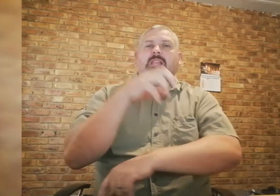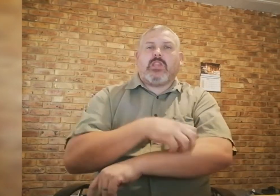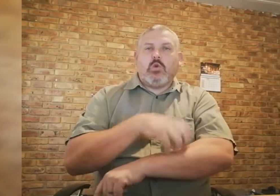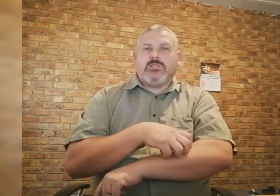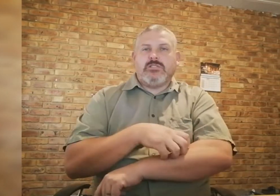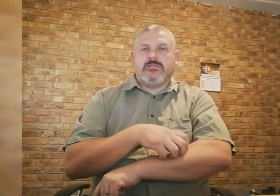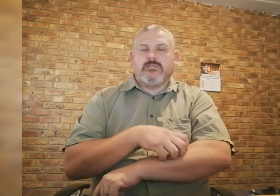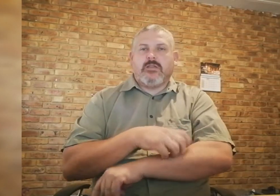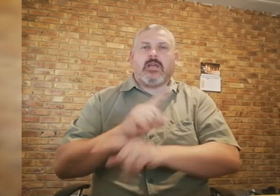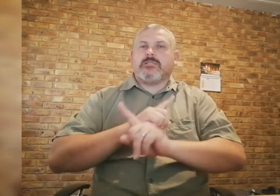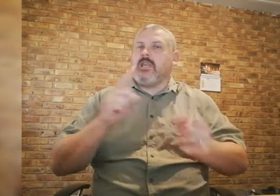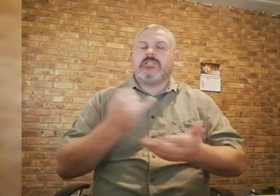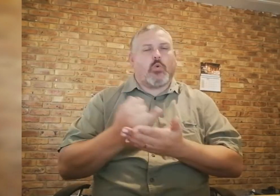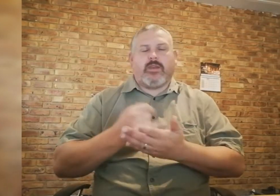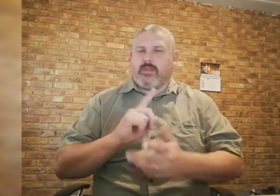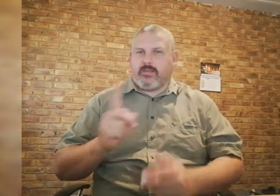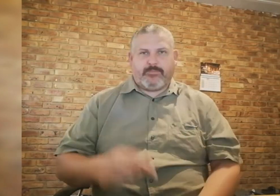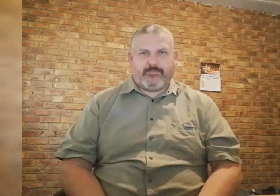Ja, toe is is nie sonde